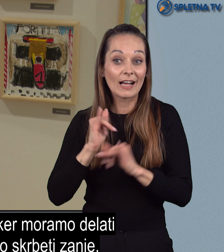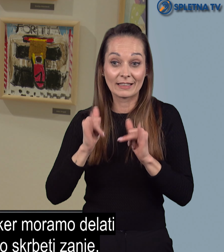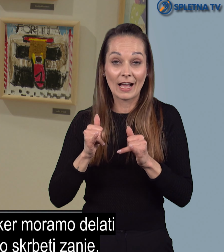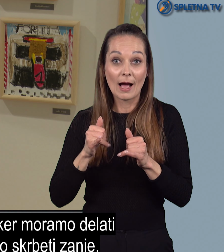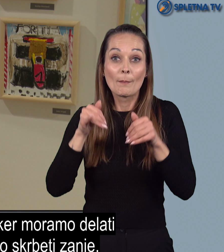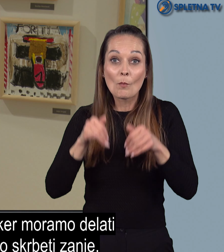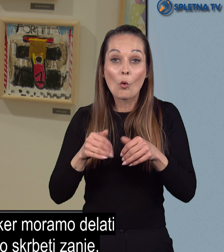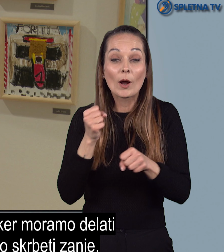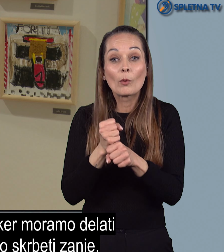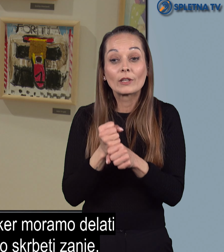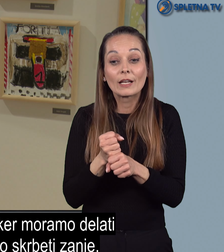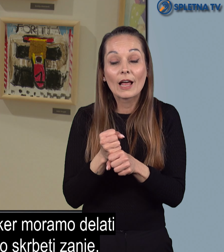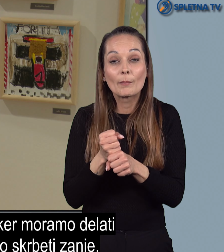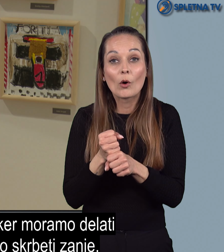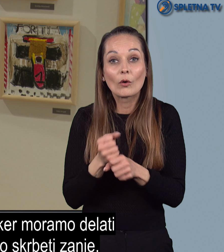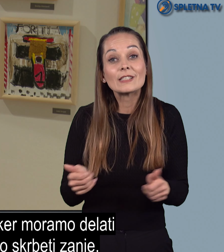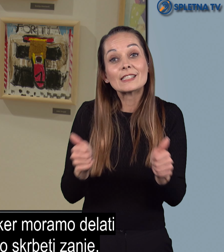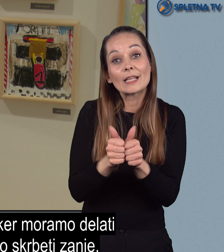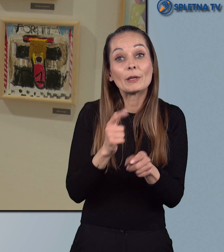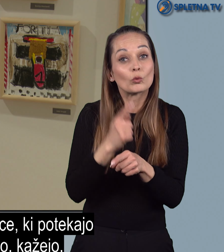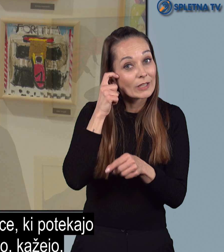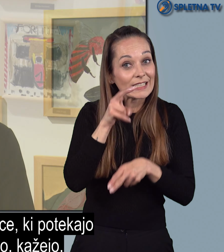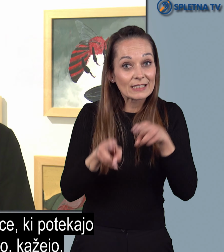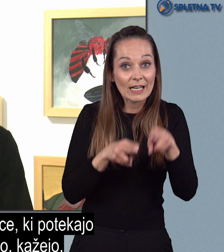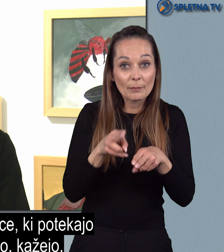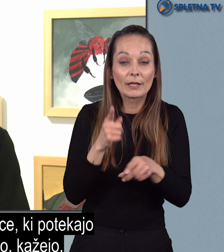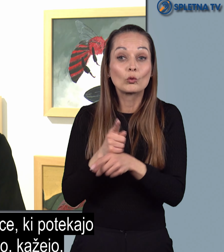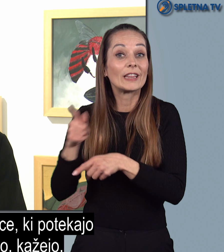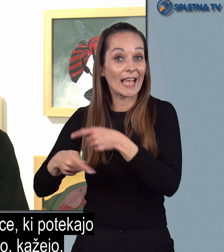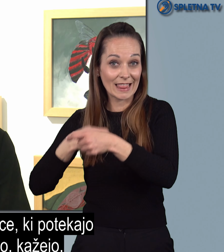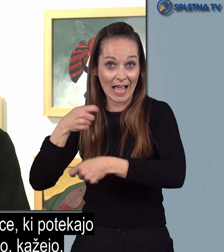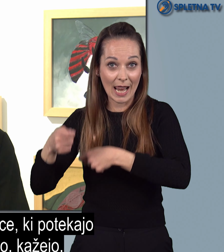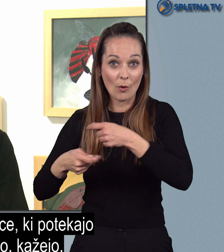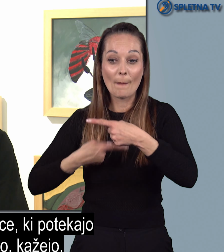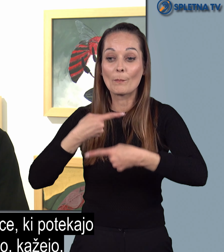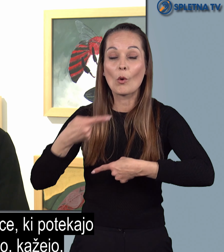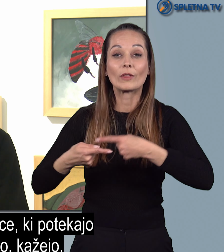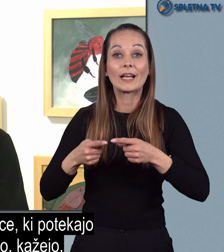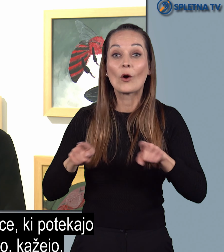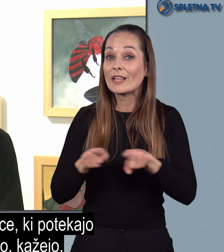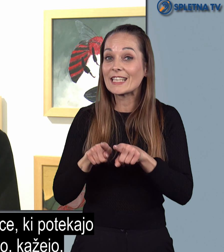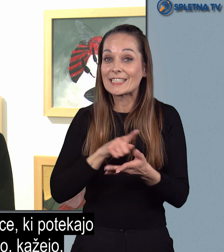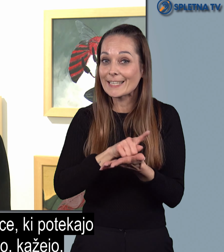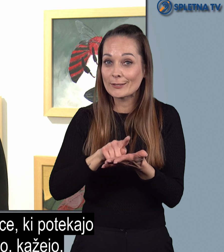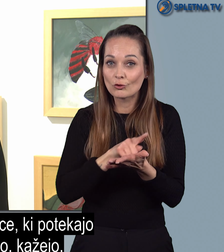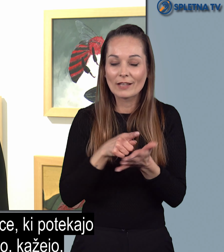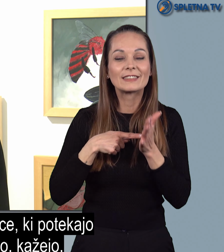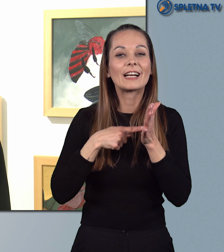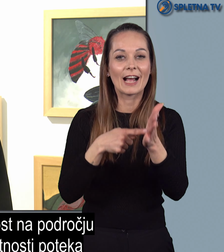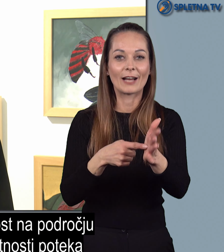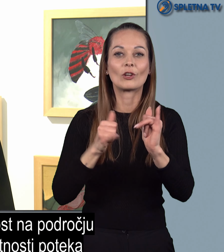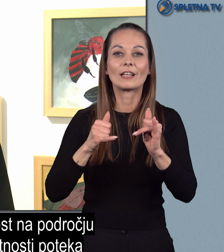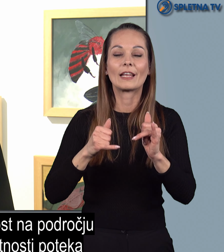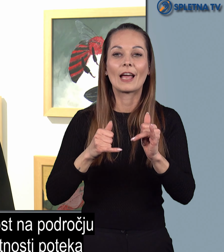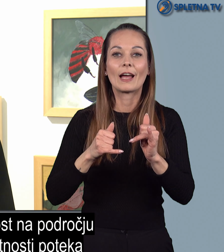jasno moramo delati z njih, moramo skrbeti za njih. Hkrati te delavnice, ki potekajo vzporedno, kažejo, da